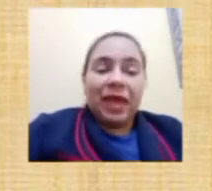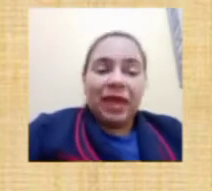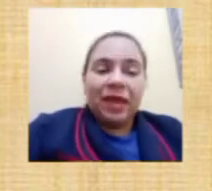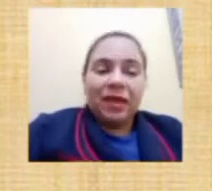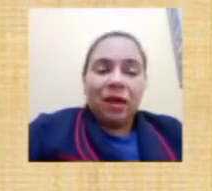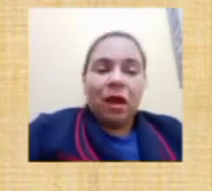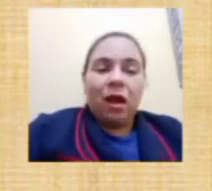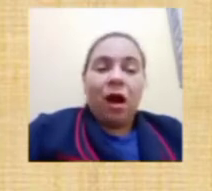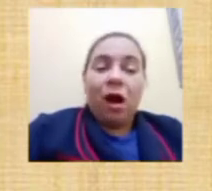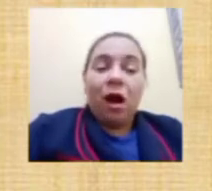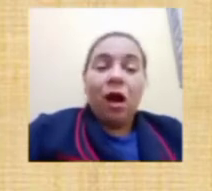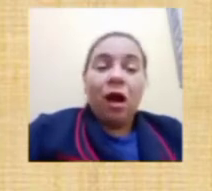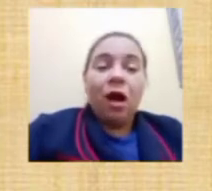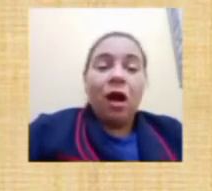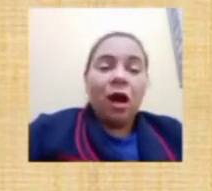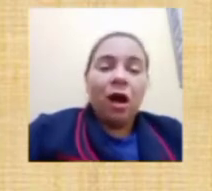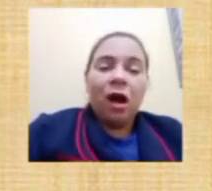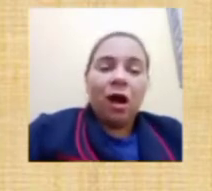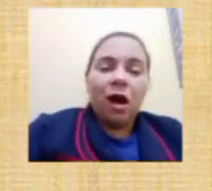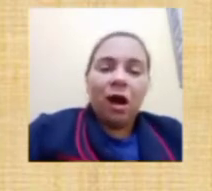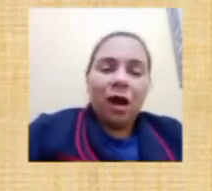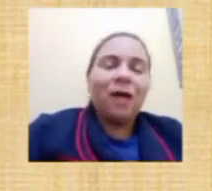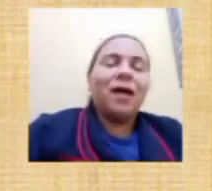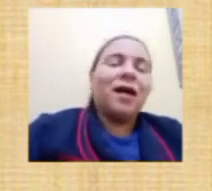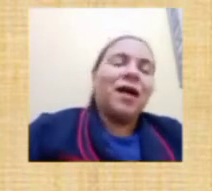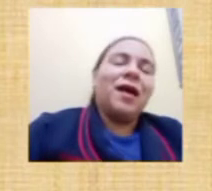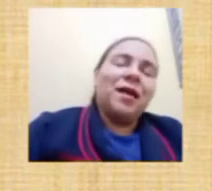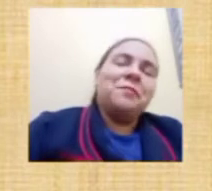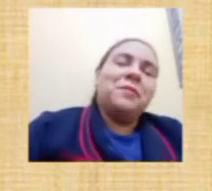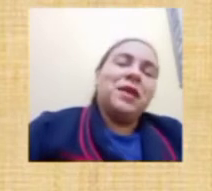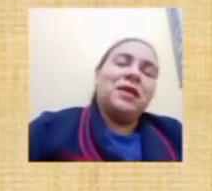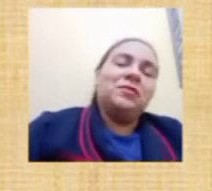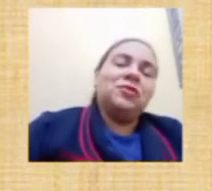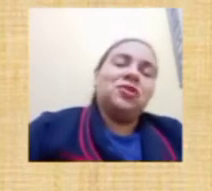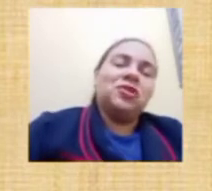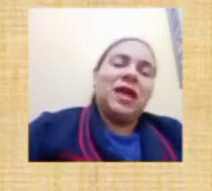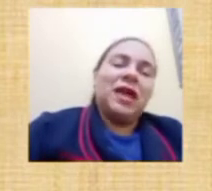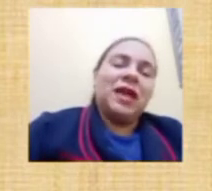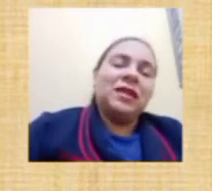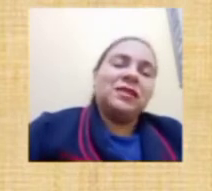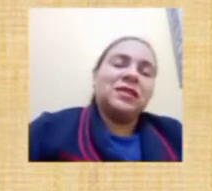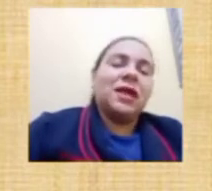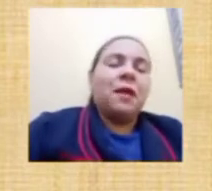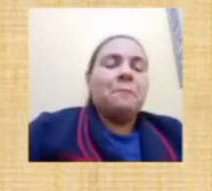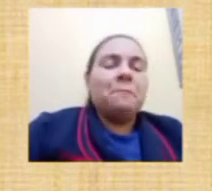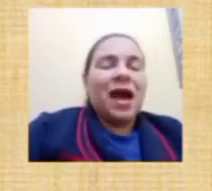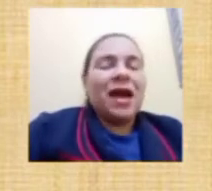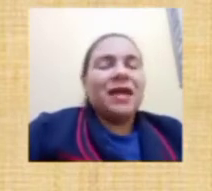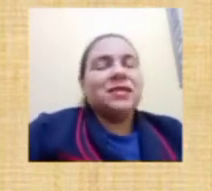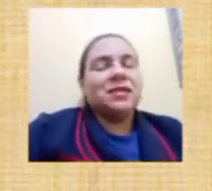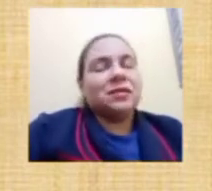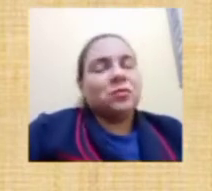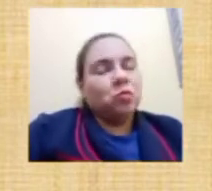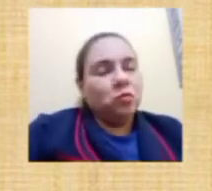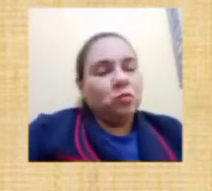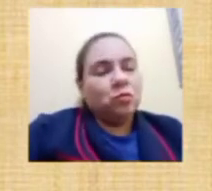já? Muito bem. Então, nós temos que menos